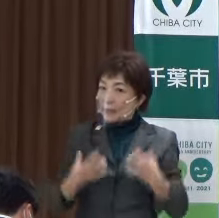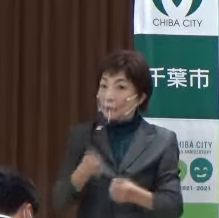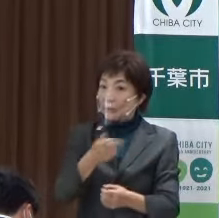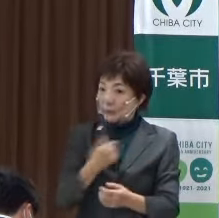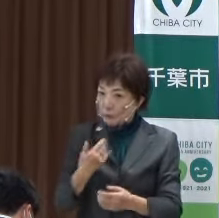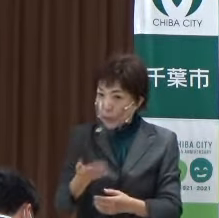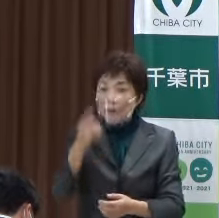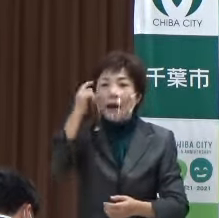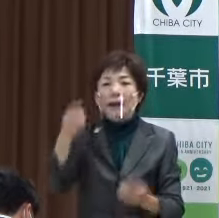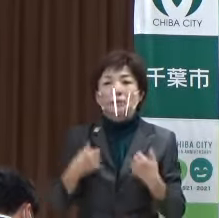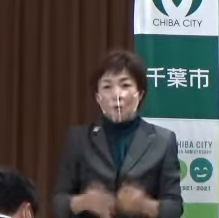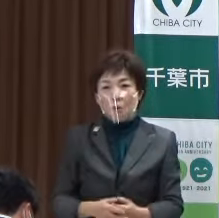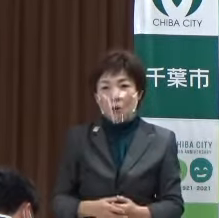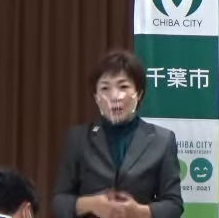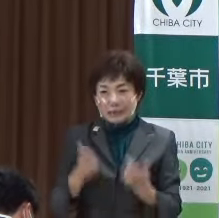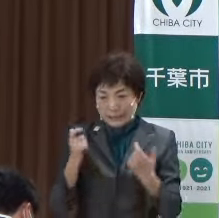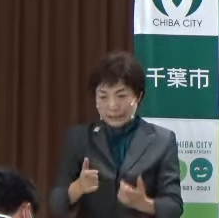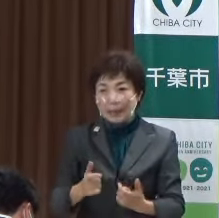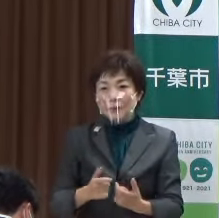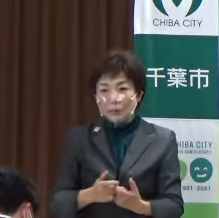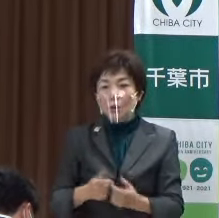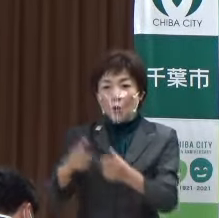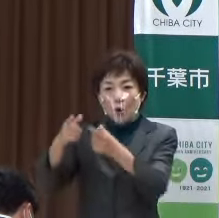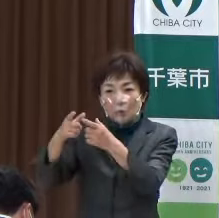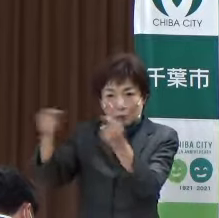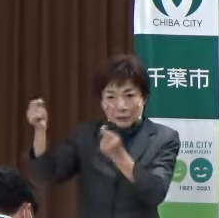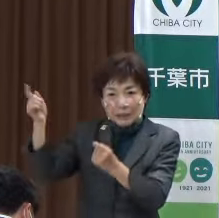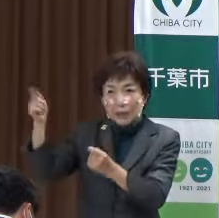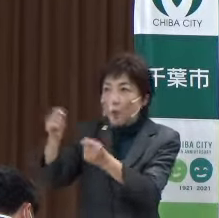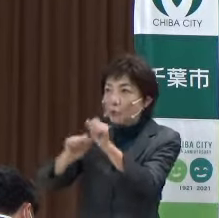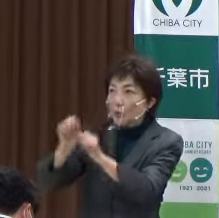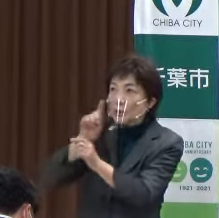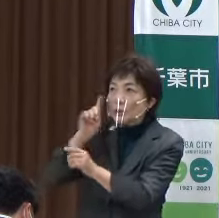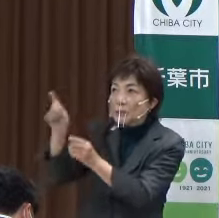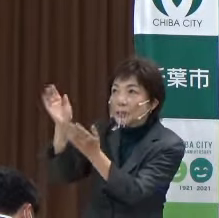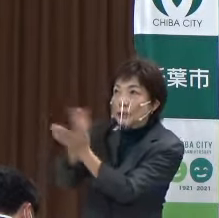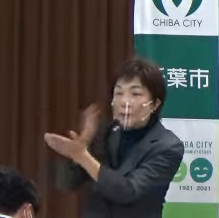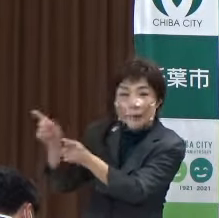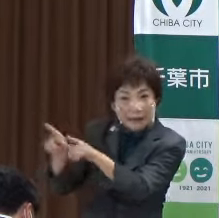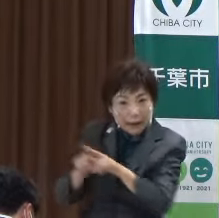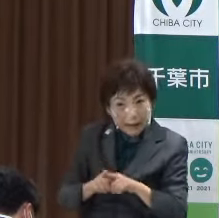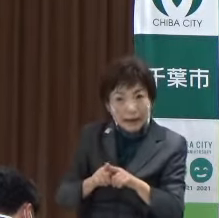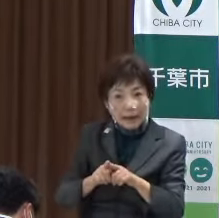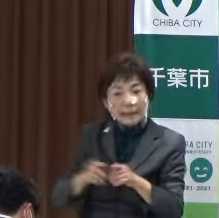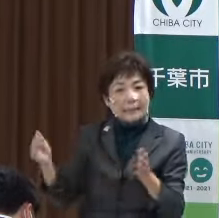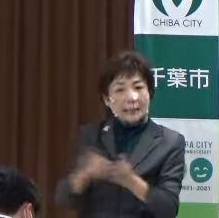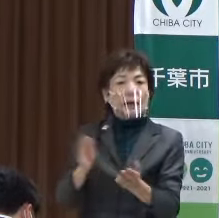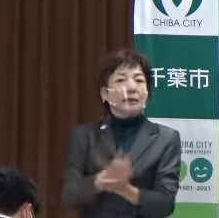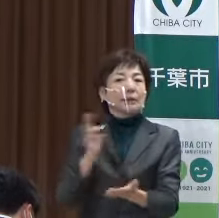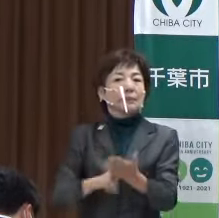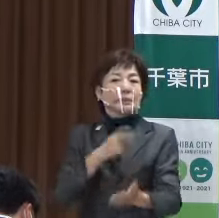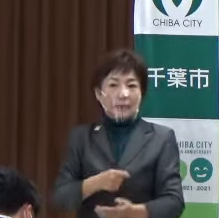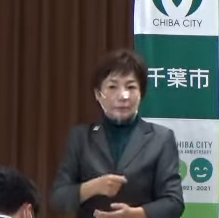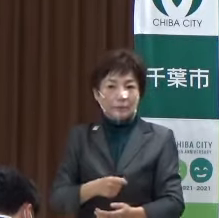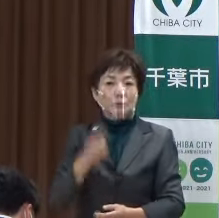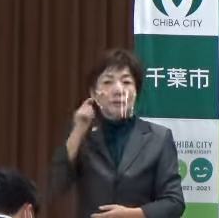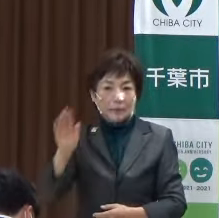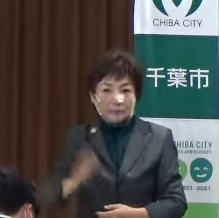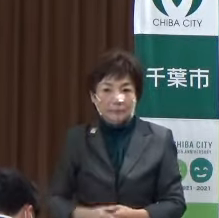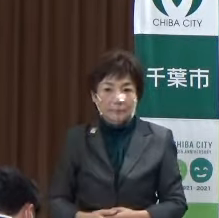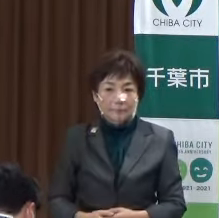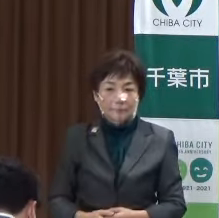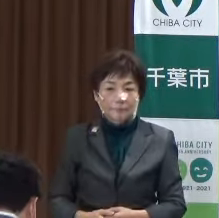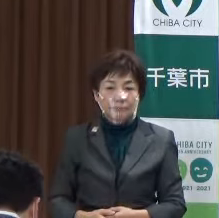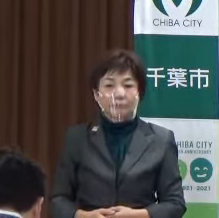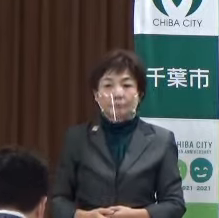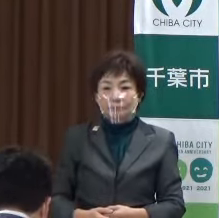るのかということについては、しっかり国の動きなどを見極めながら最終的に判断していきたいというふうに思います